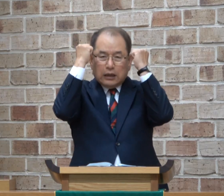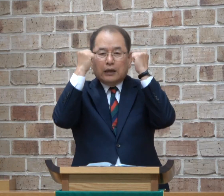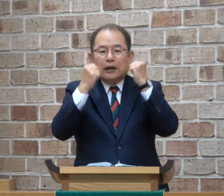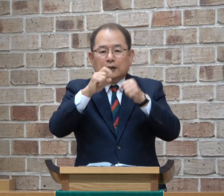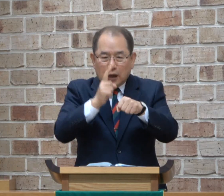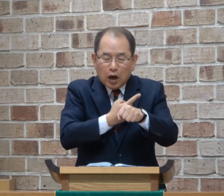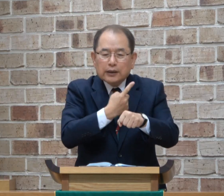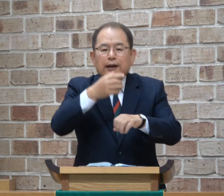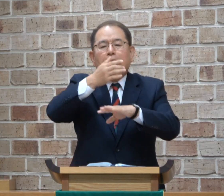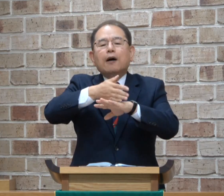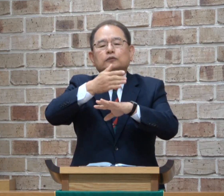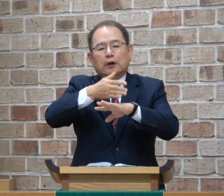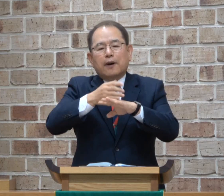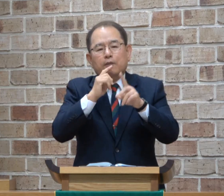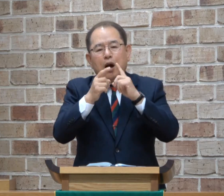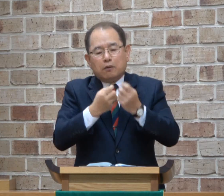감사를 고백하는 것이,